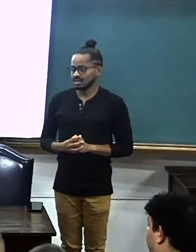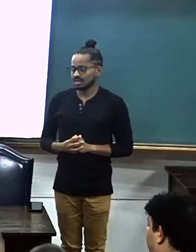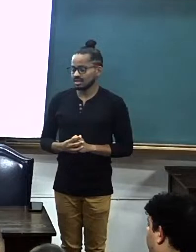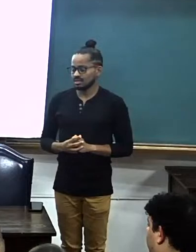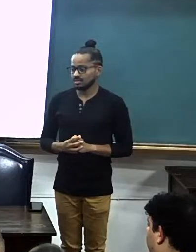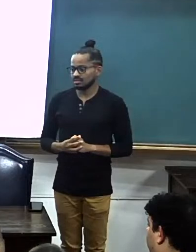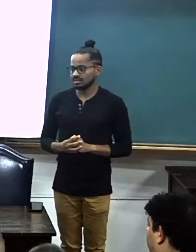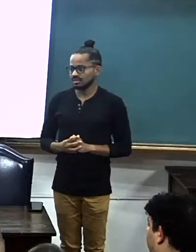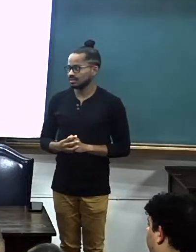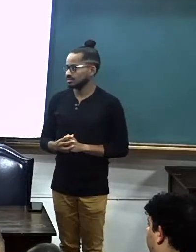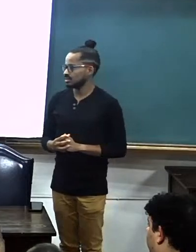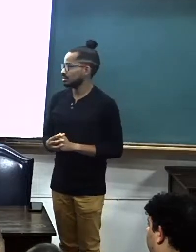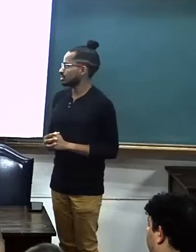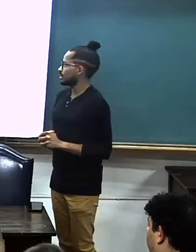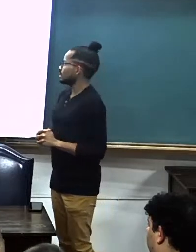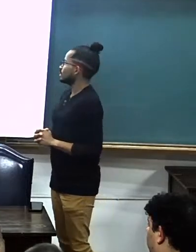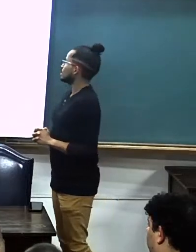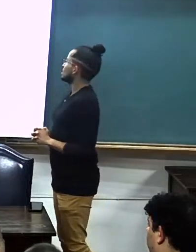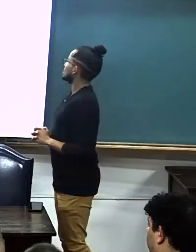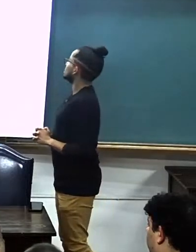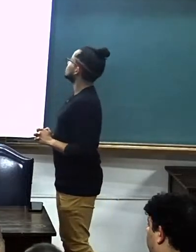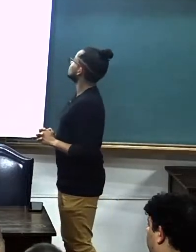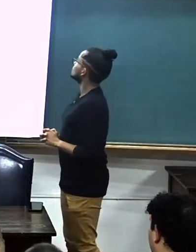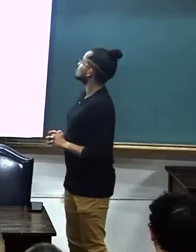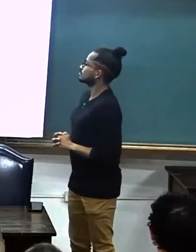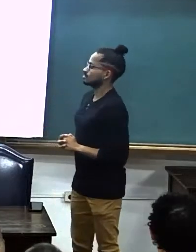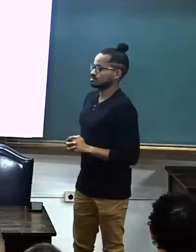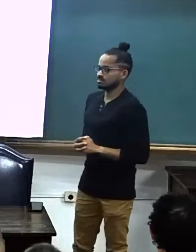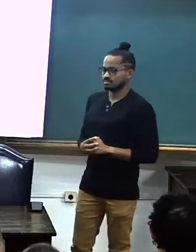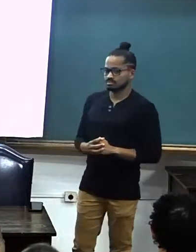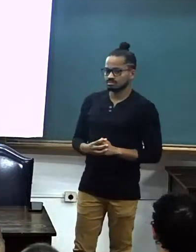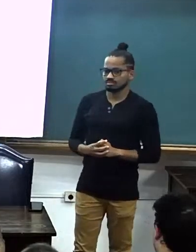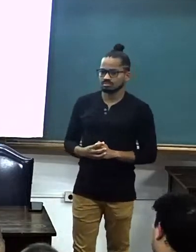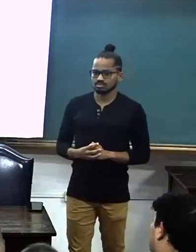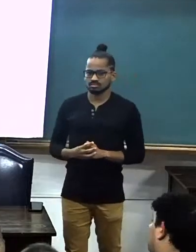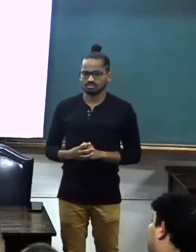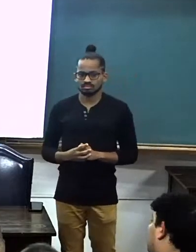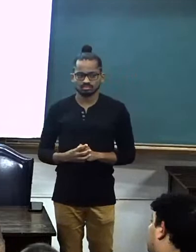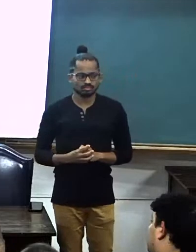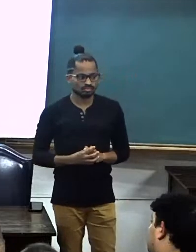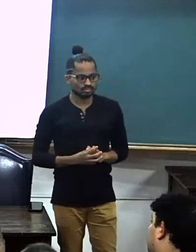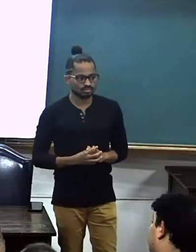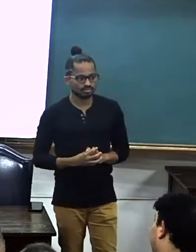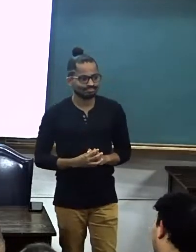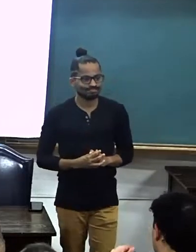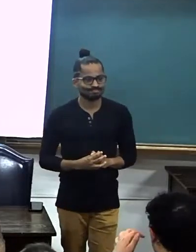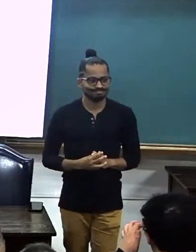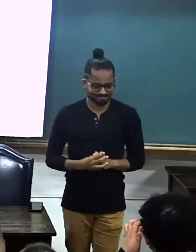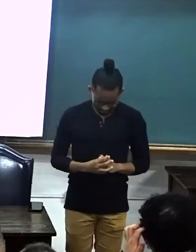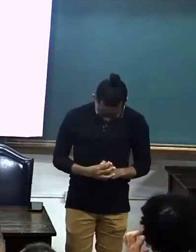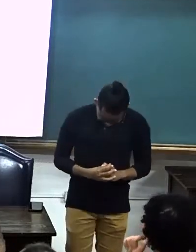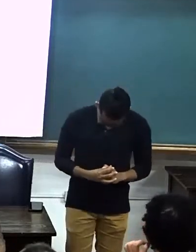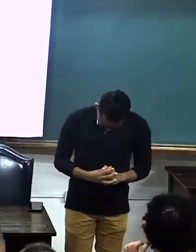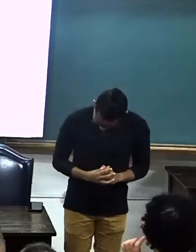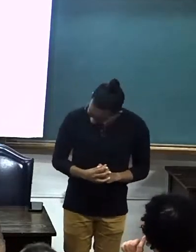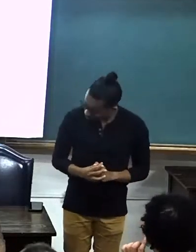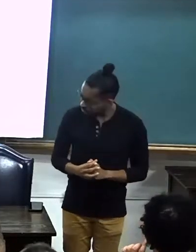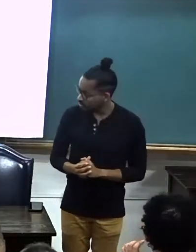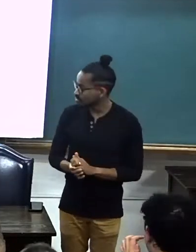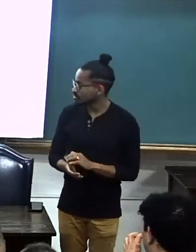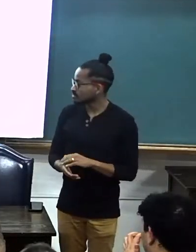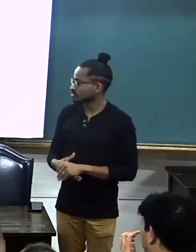aborda esse modelo CD, que foi proposto pelo professor Osamu Fujimura. O professor